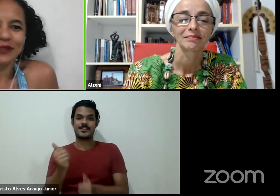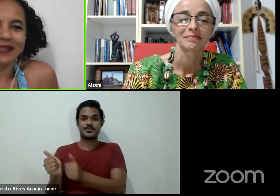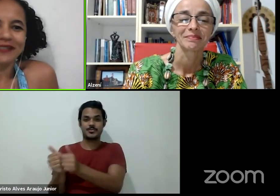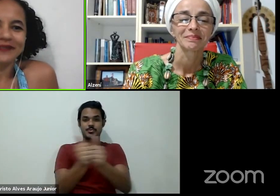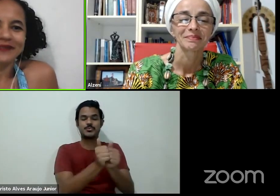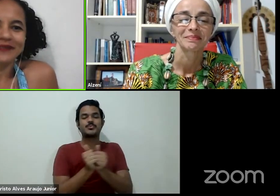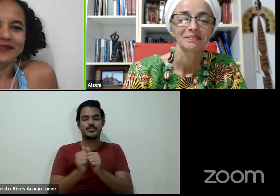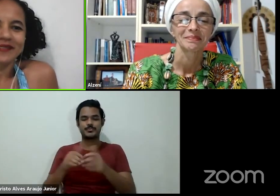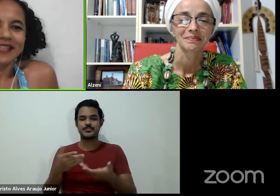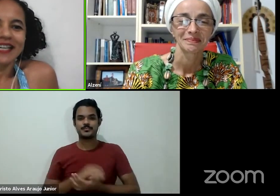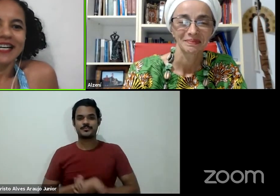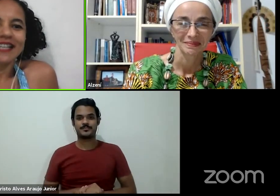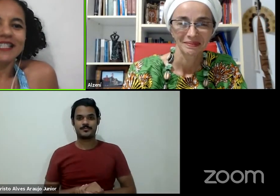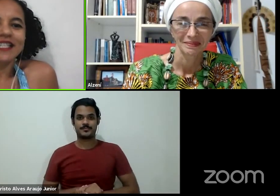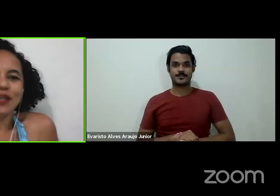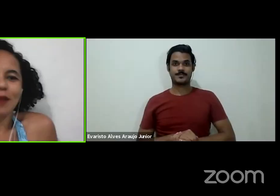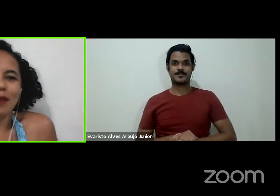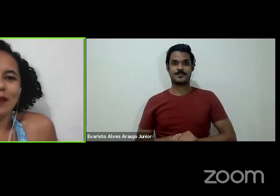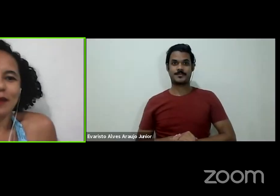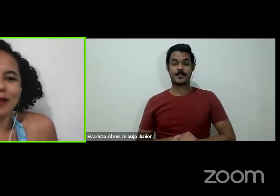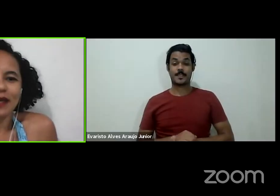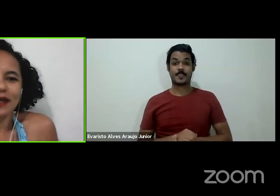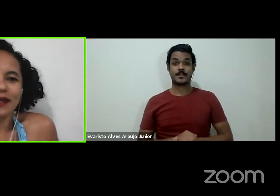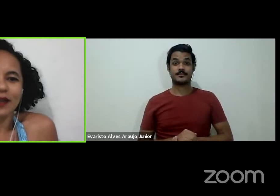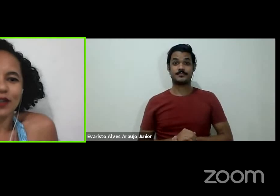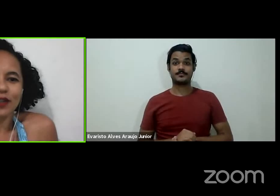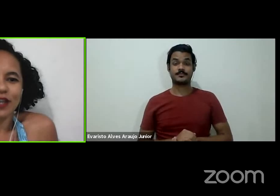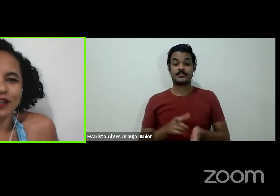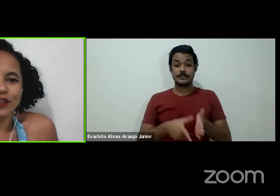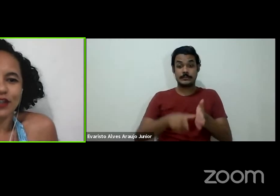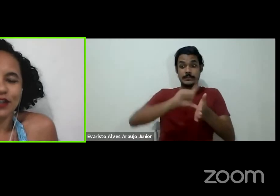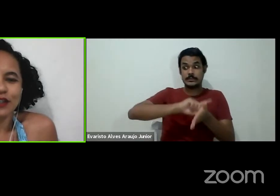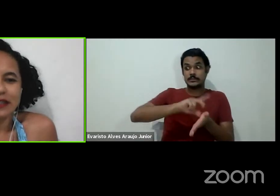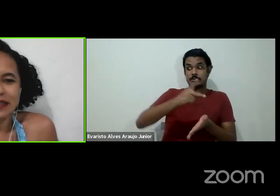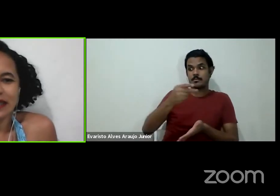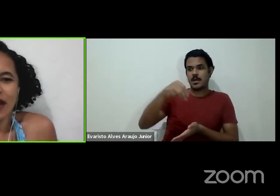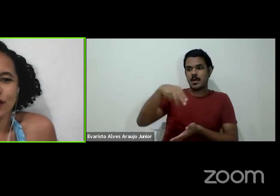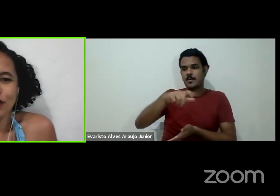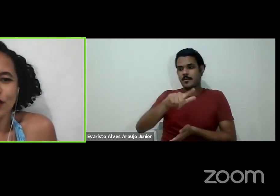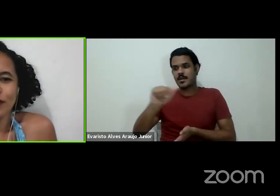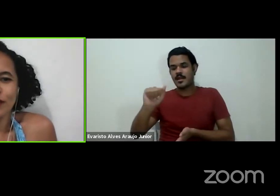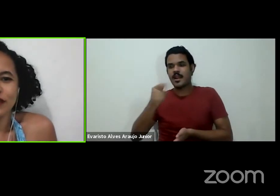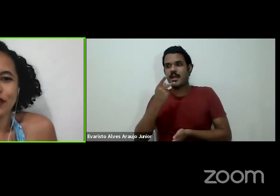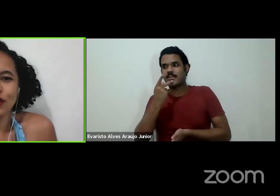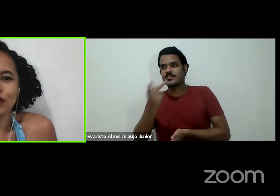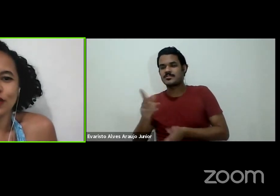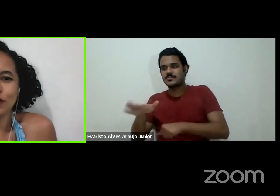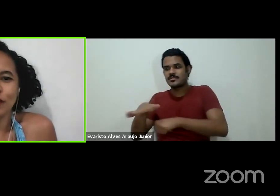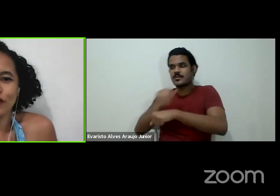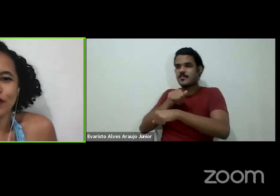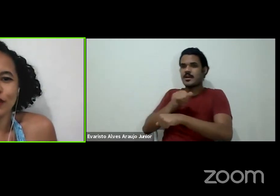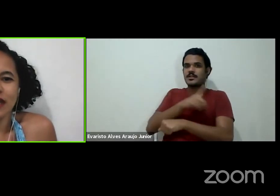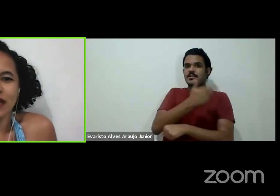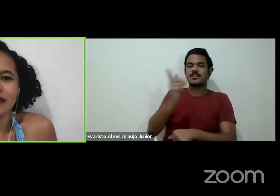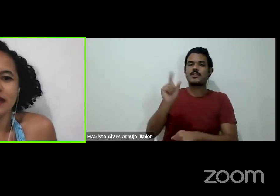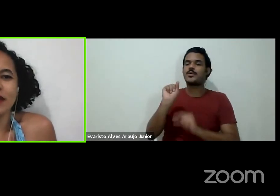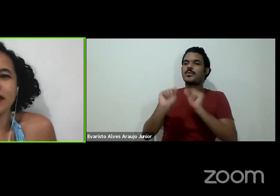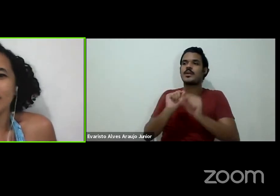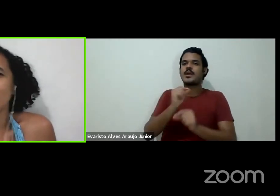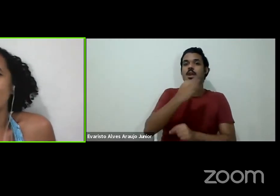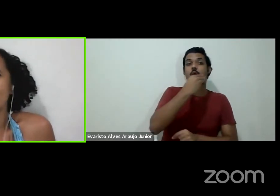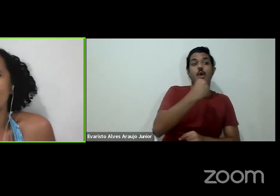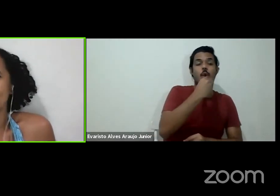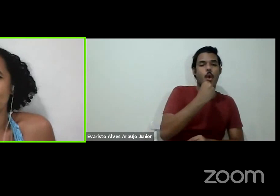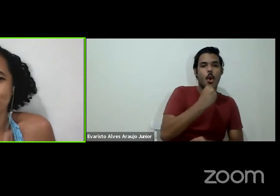conosco. Antes de chamar a Pamela, eu gostaria de citar os nomes de outros profissionais que